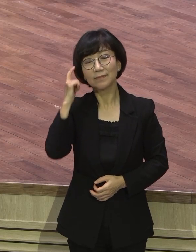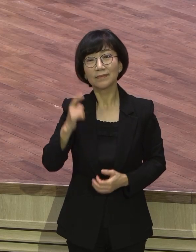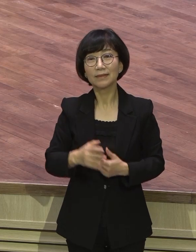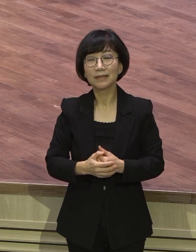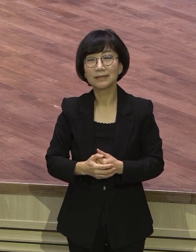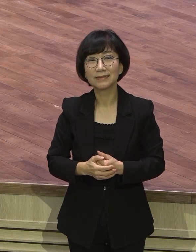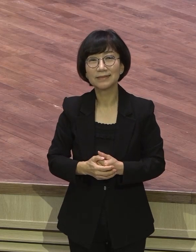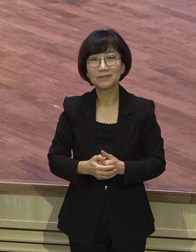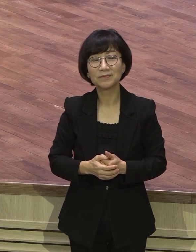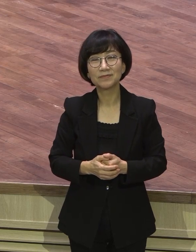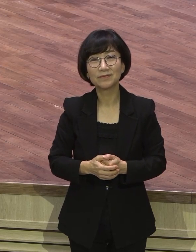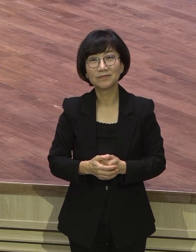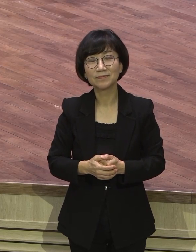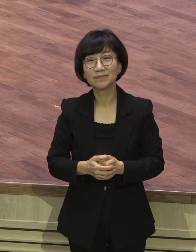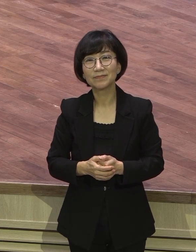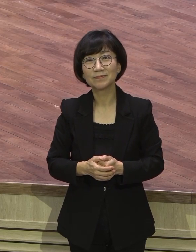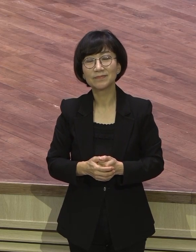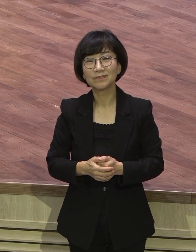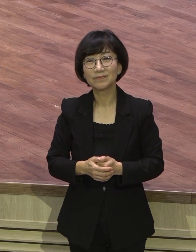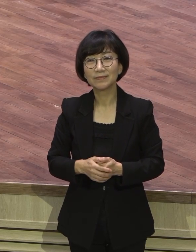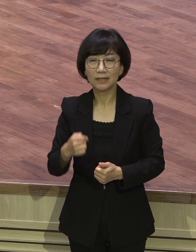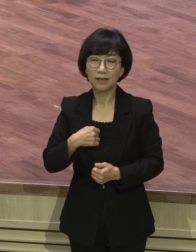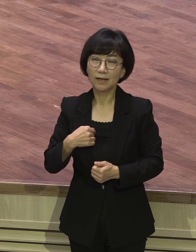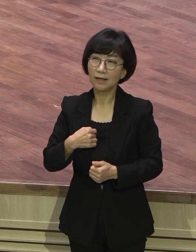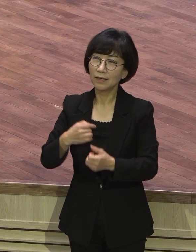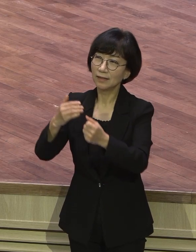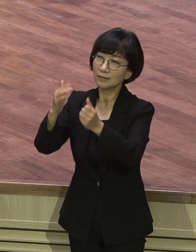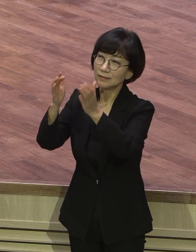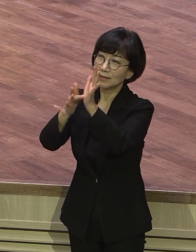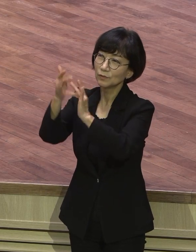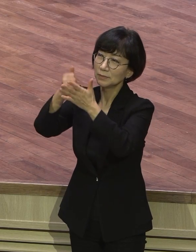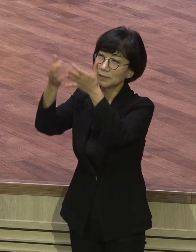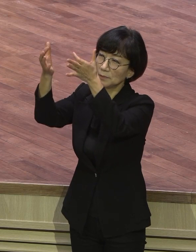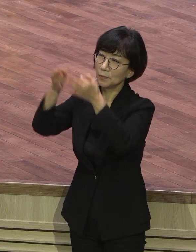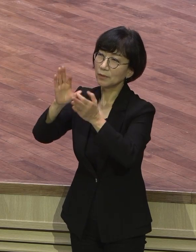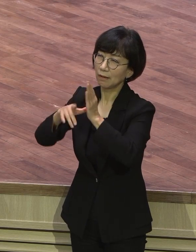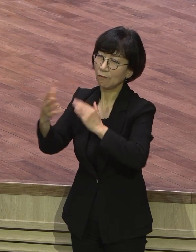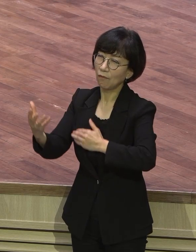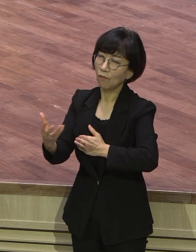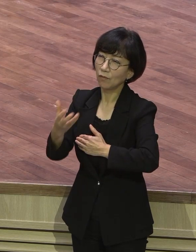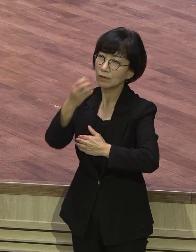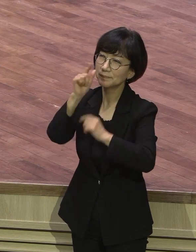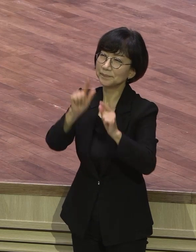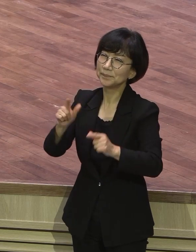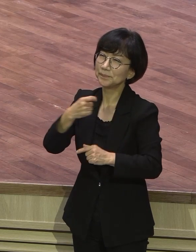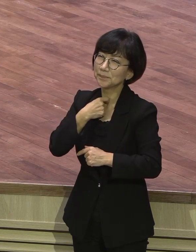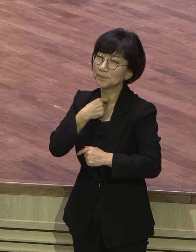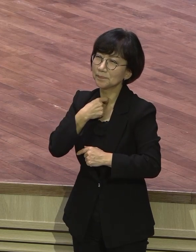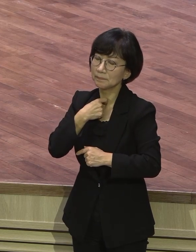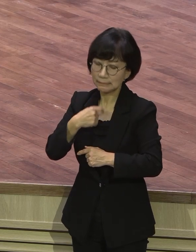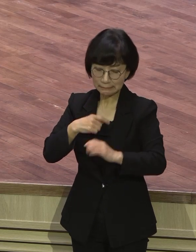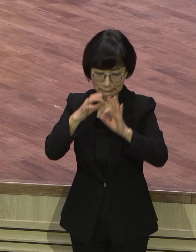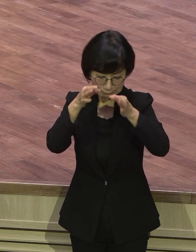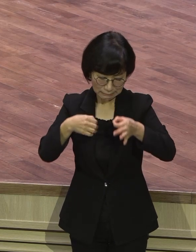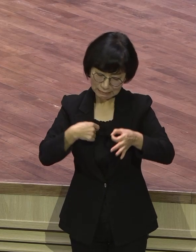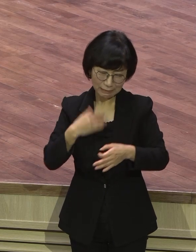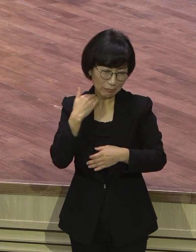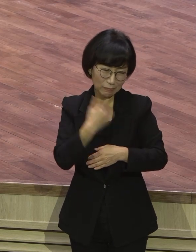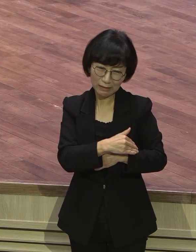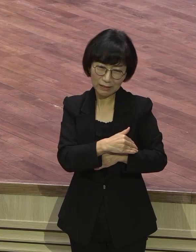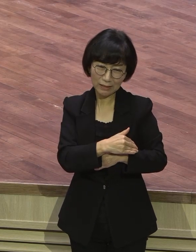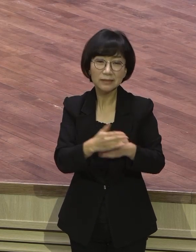도무지 주님의 원하는 거룩한 삶을 내가 살 수가 없구나 판단하고 뭐 어떤 것